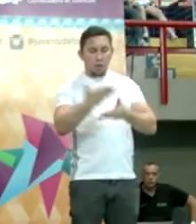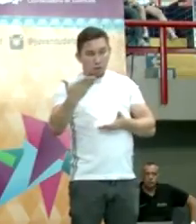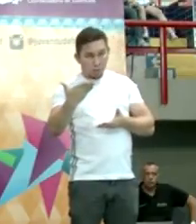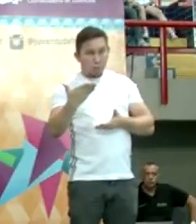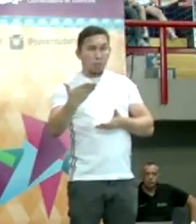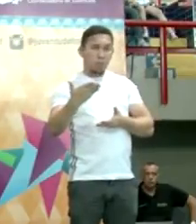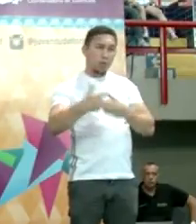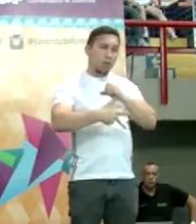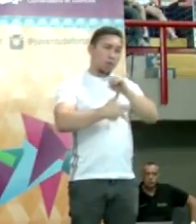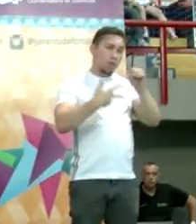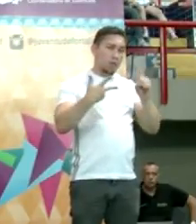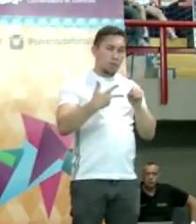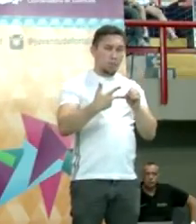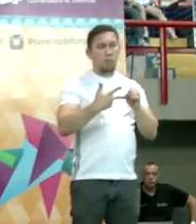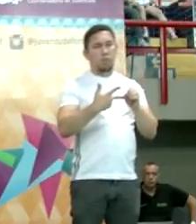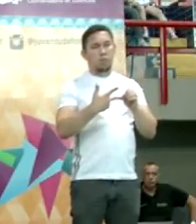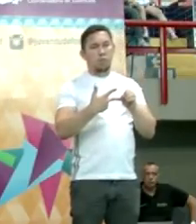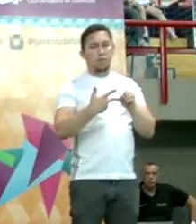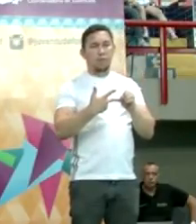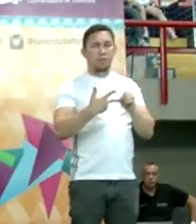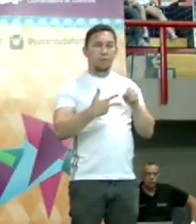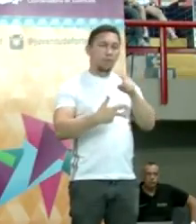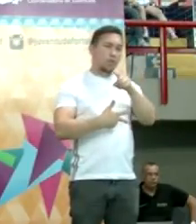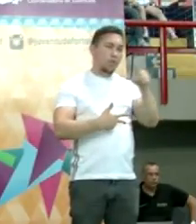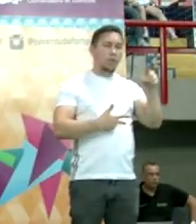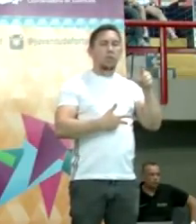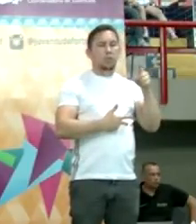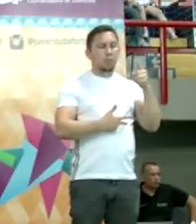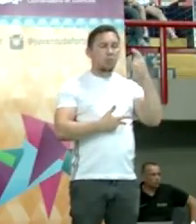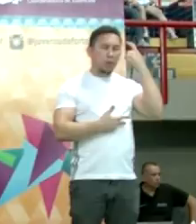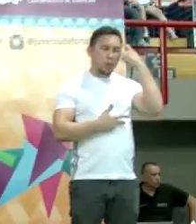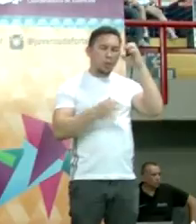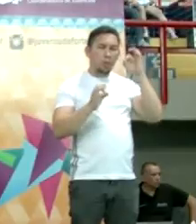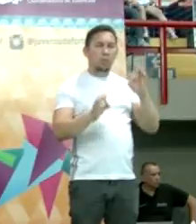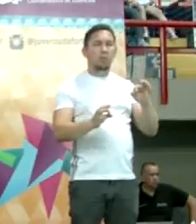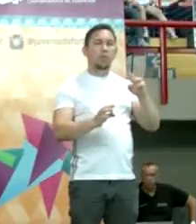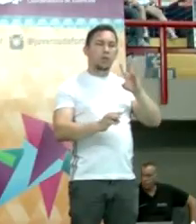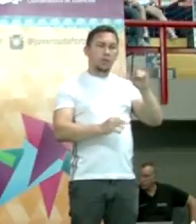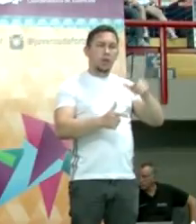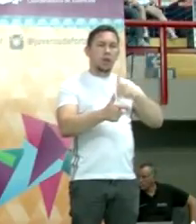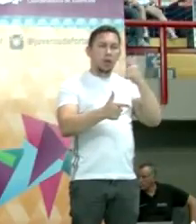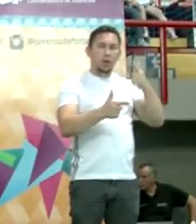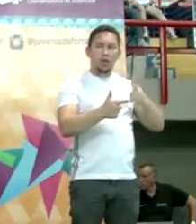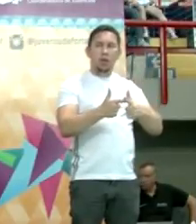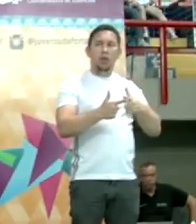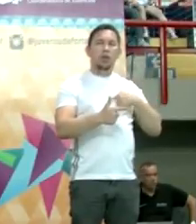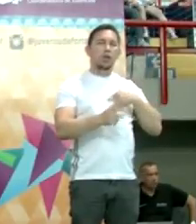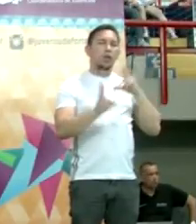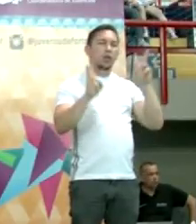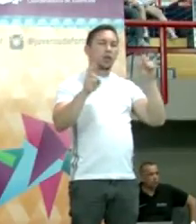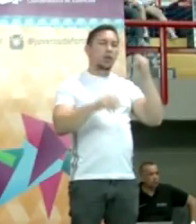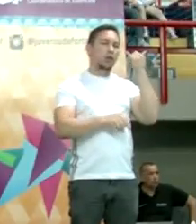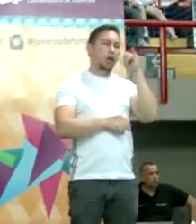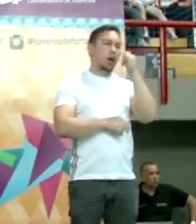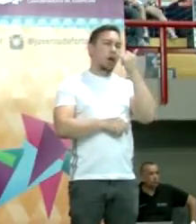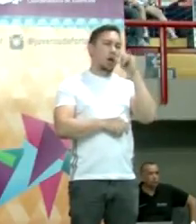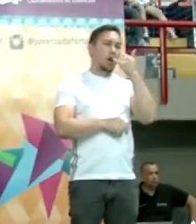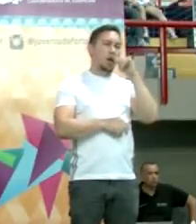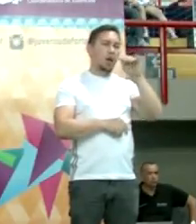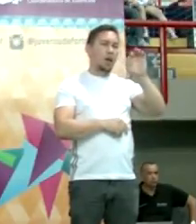provas do Exame Nacional do Ensino Médio, e que você pode ter certeza que vai lá estar de novo, que é a parte de energia. Meus